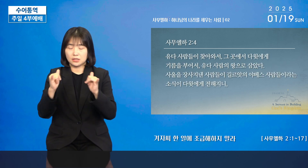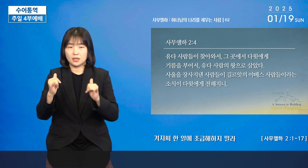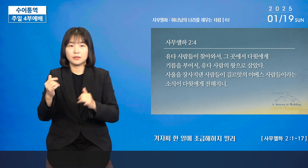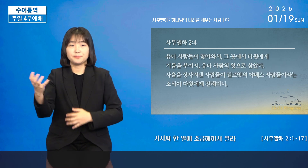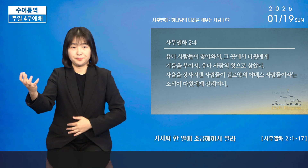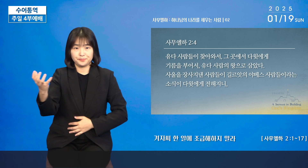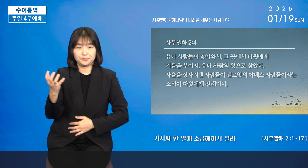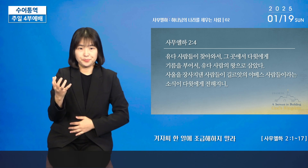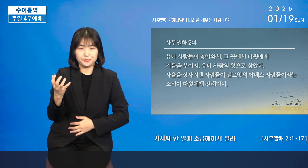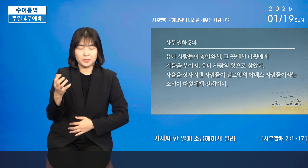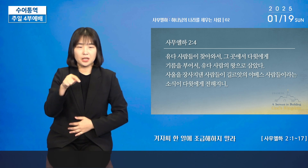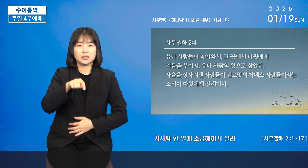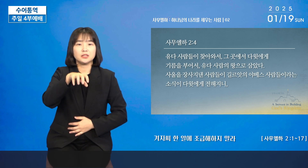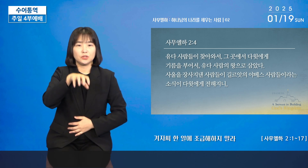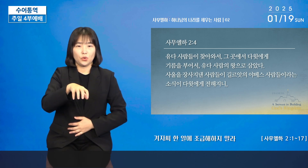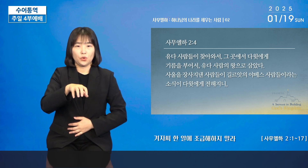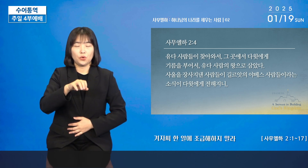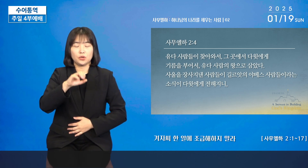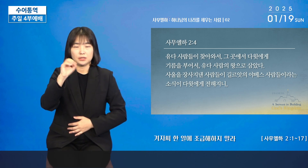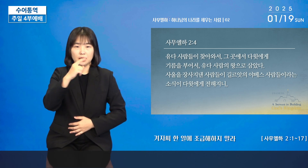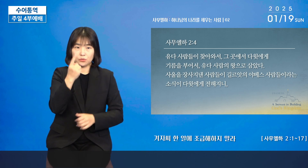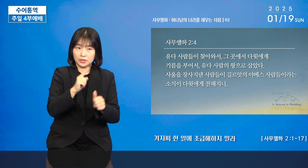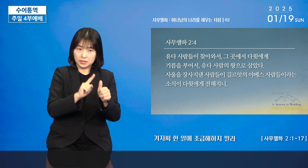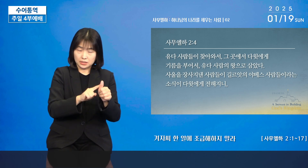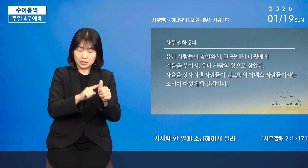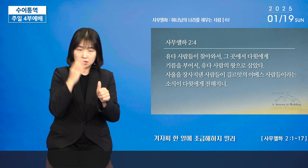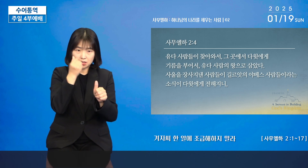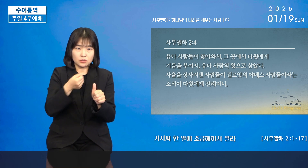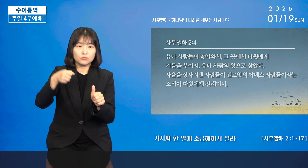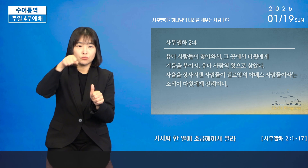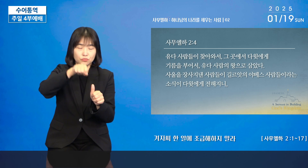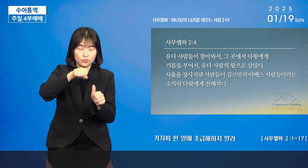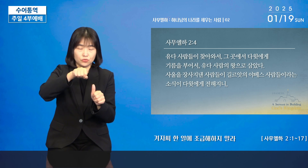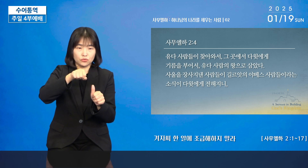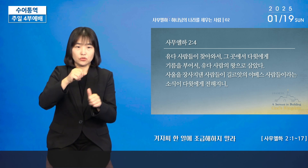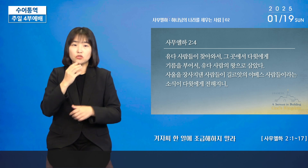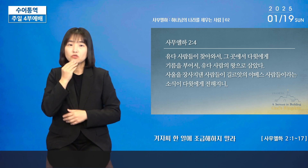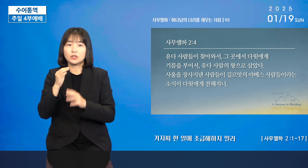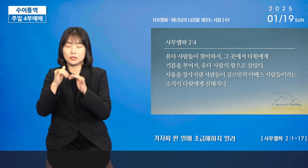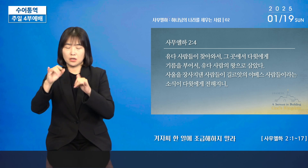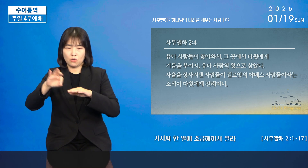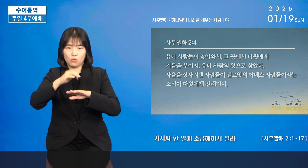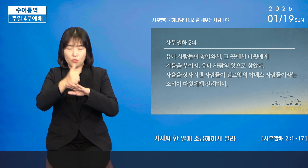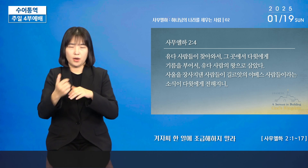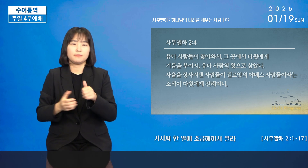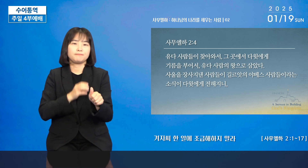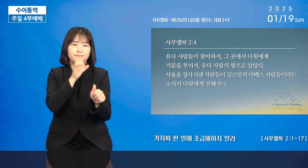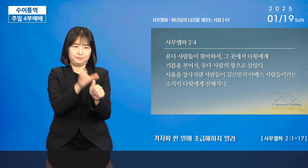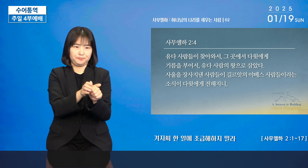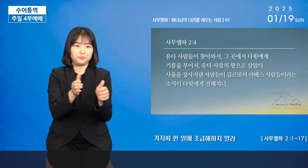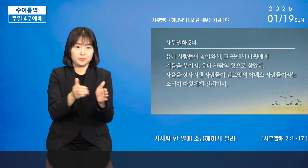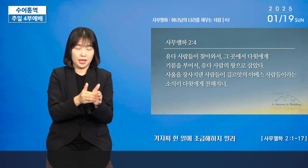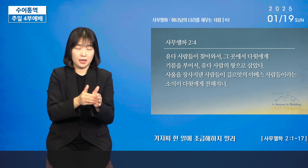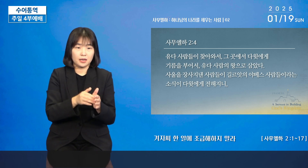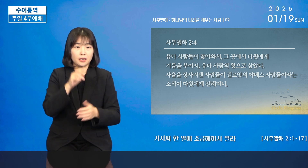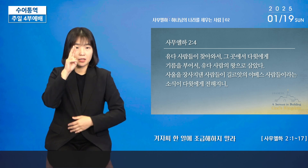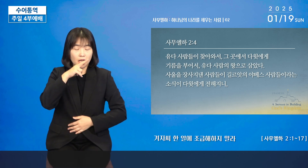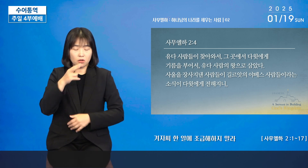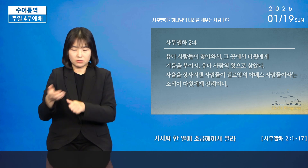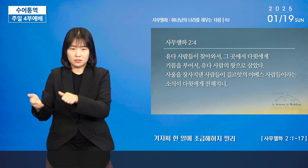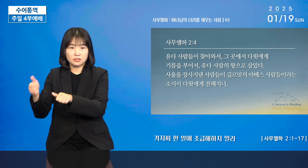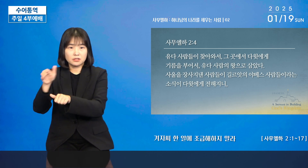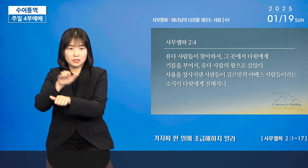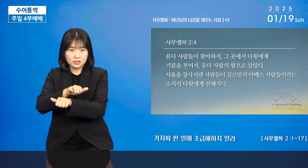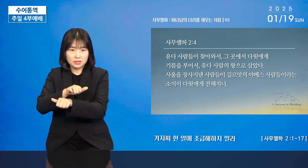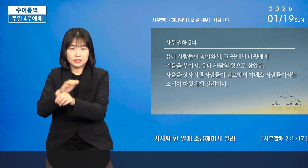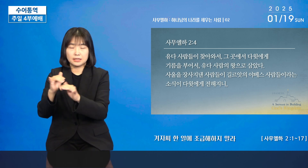유다 사람들이 찾아와서 그곳에서 다윗에게 기름을 부어서 유다 사람의 왕으로 삼았다. 사울의